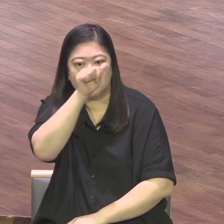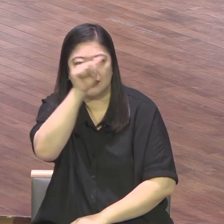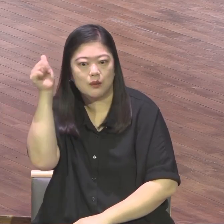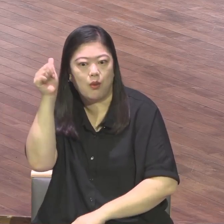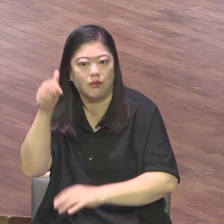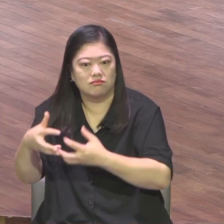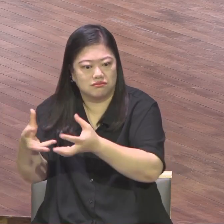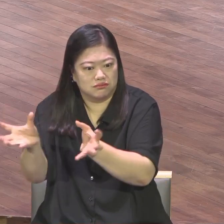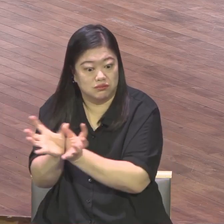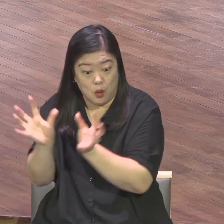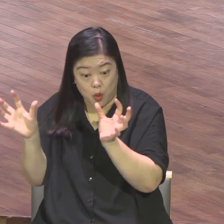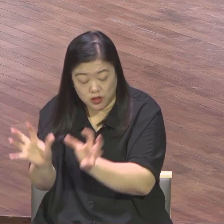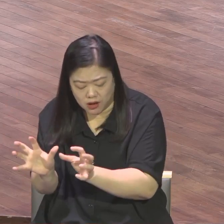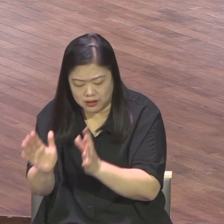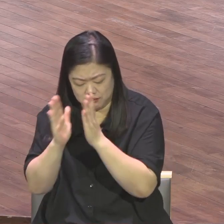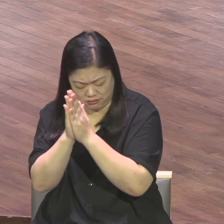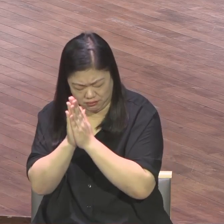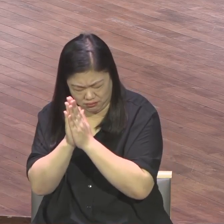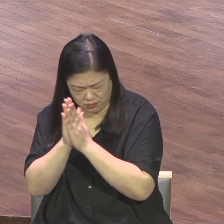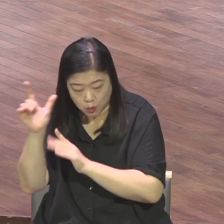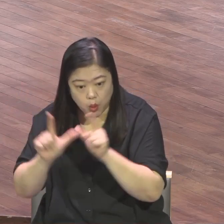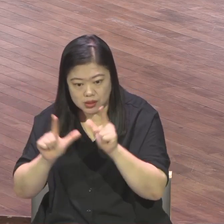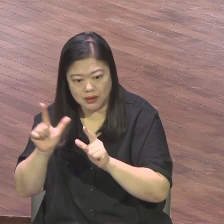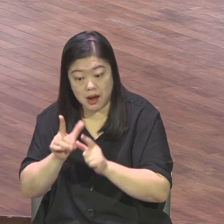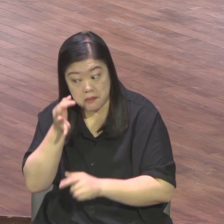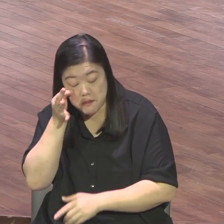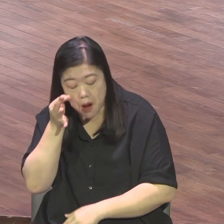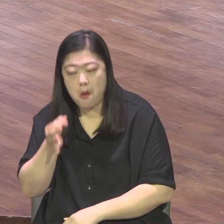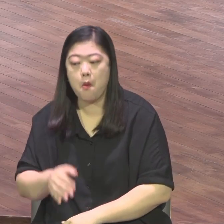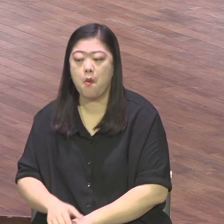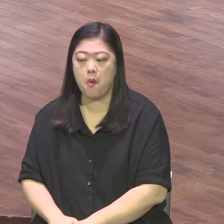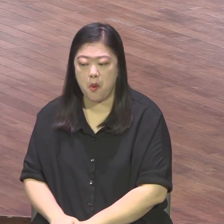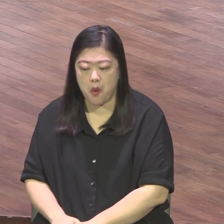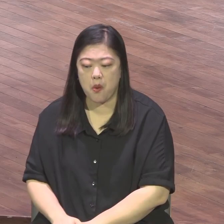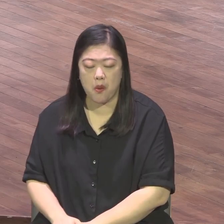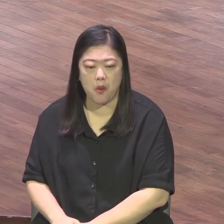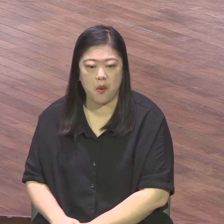그 후대를 위해서, 하나님께 주신 미션을 위해서 기도하는 모습.